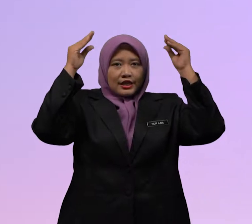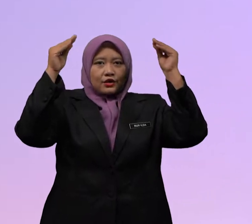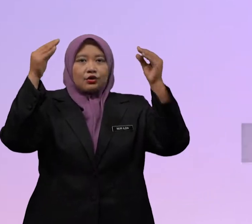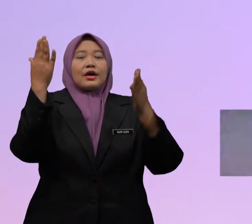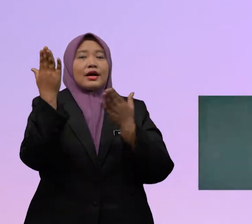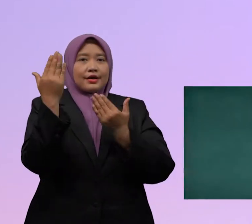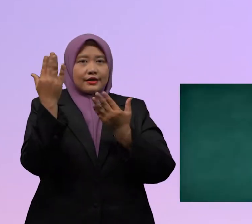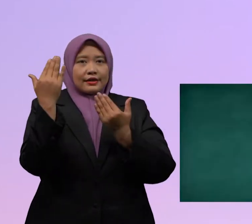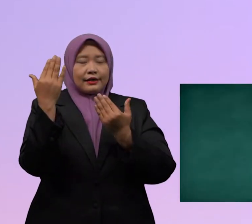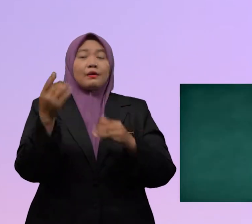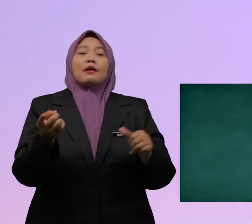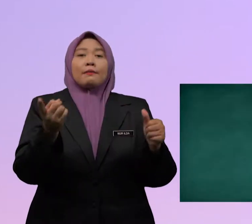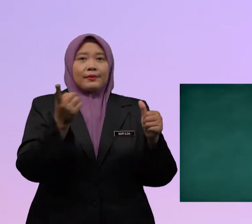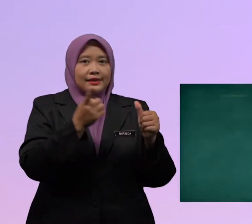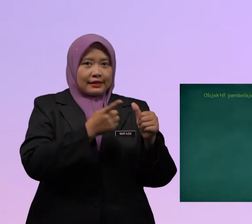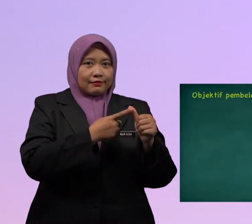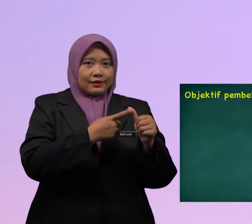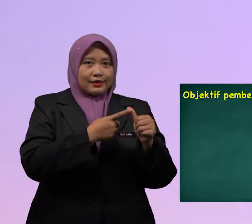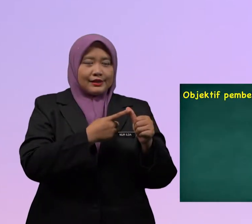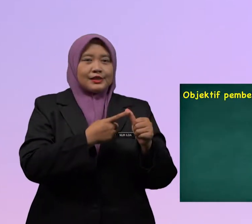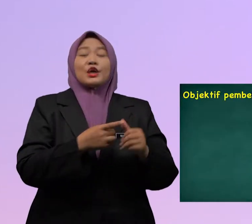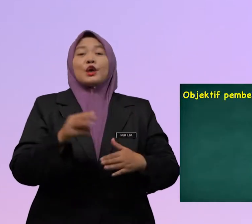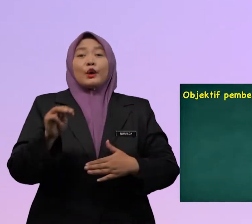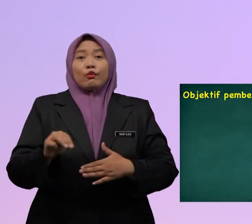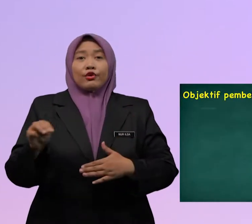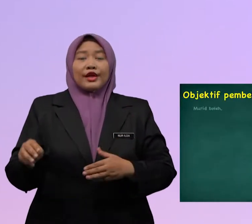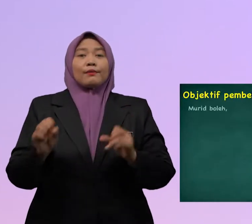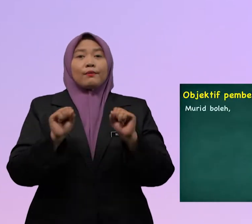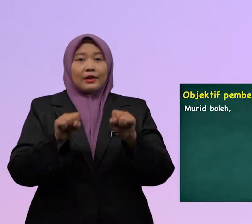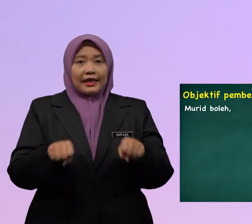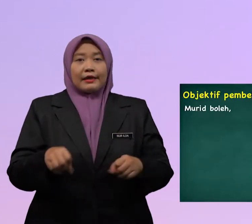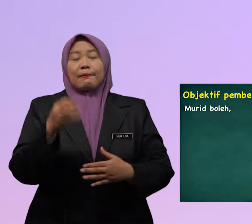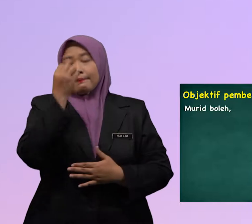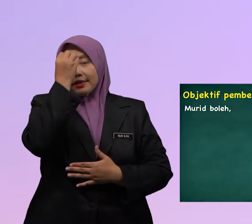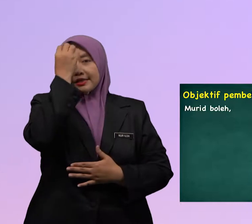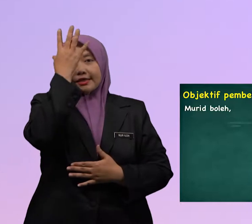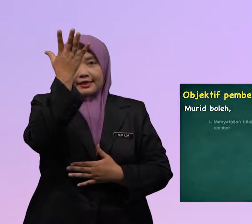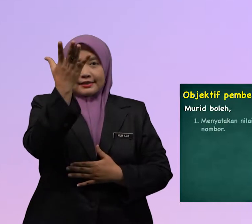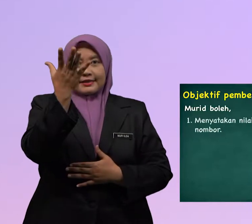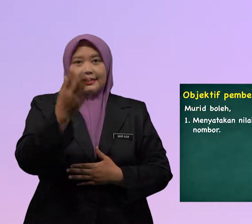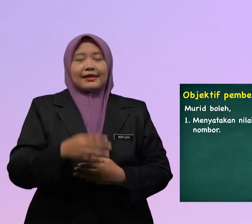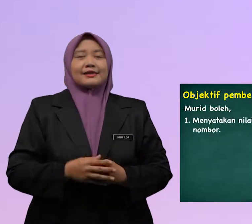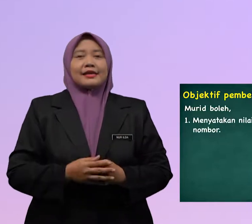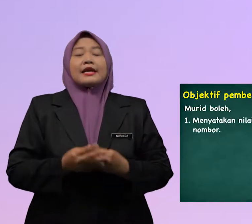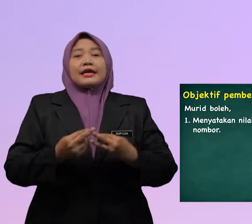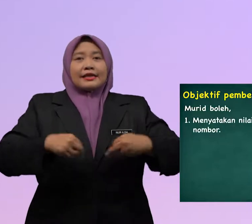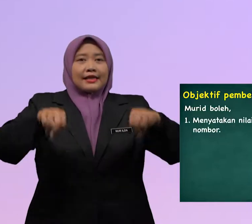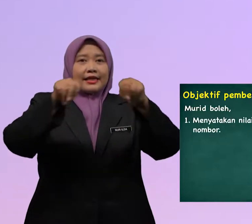cikgu harap pertama, murid boleh menyatakan